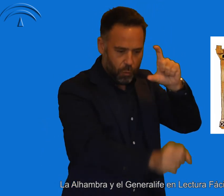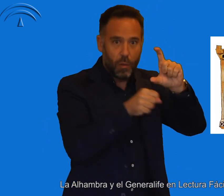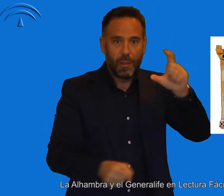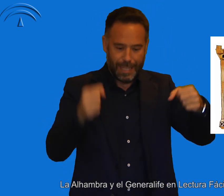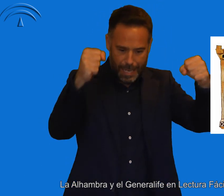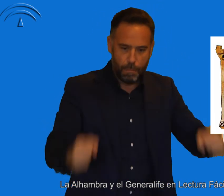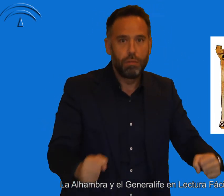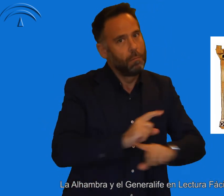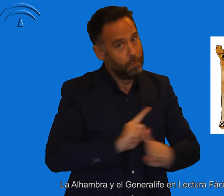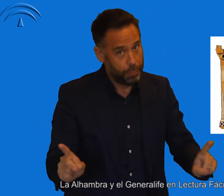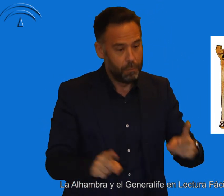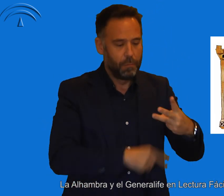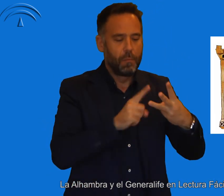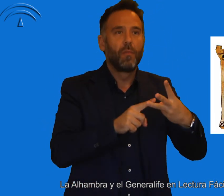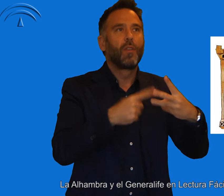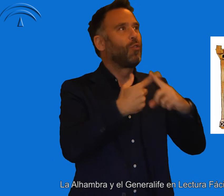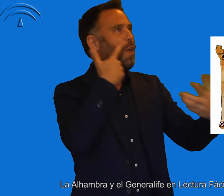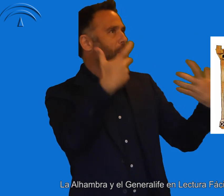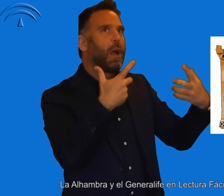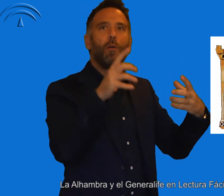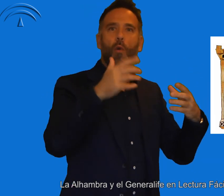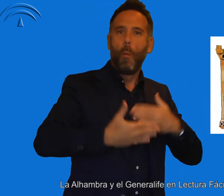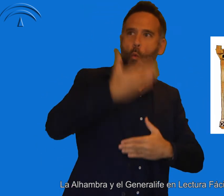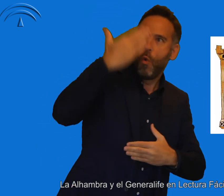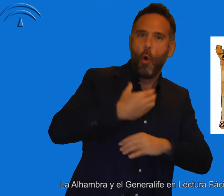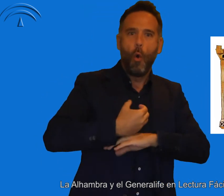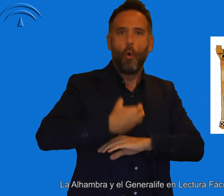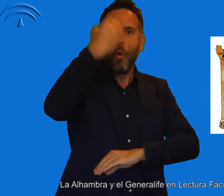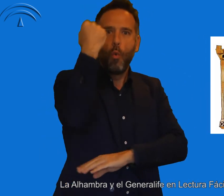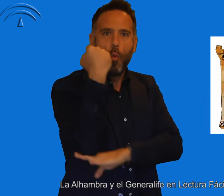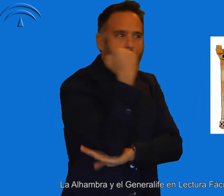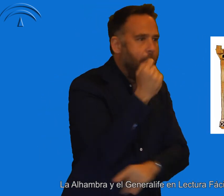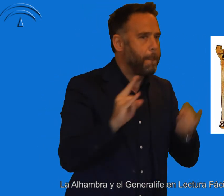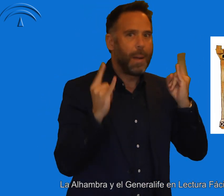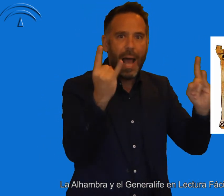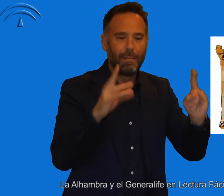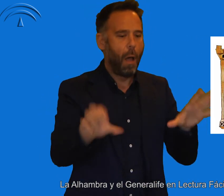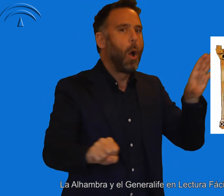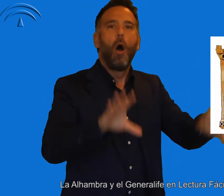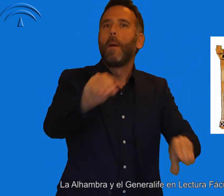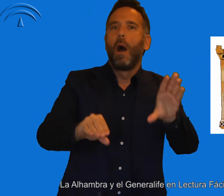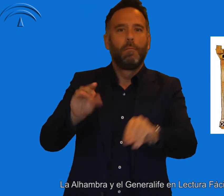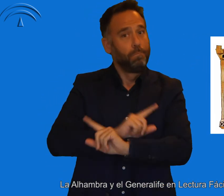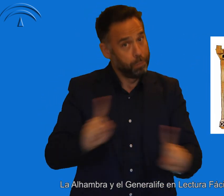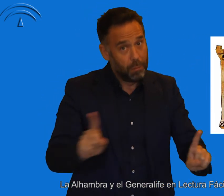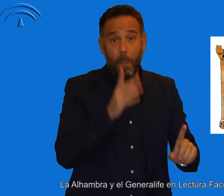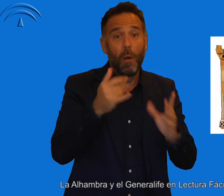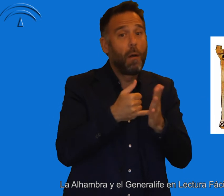fotografiar. Tocar los elementos decorativos, muros, columnas y plantas porque son muy frágiles y se dañan